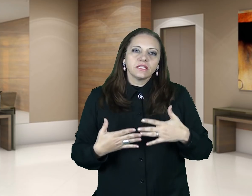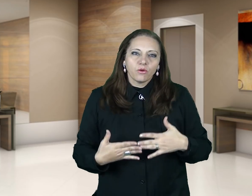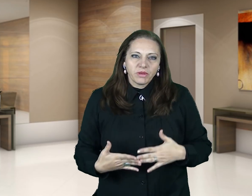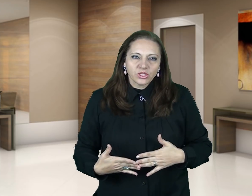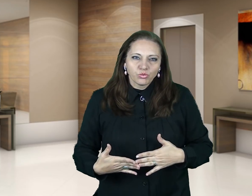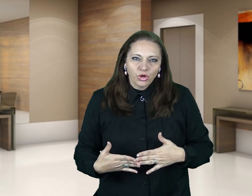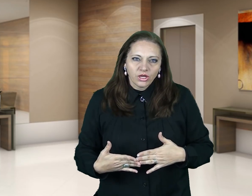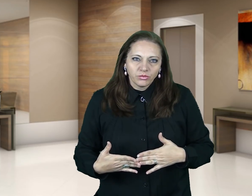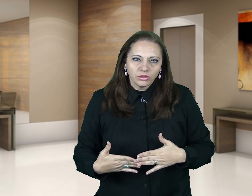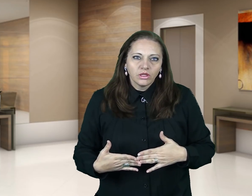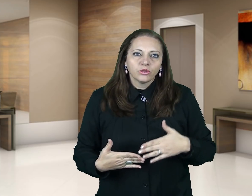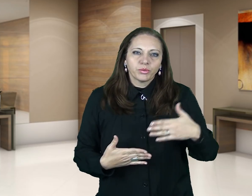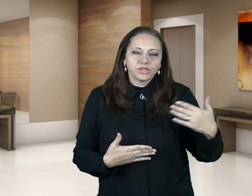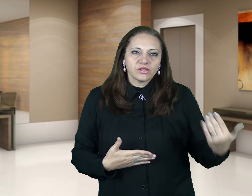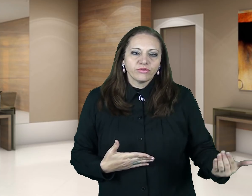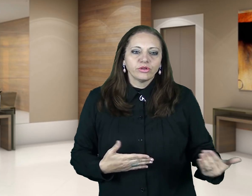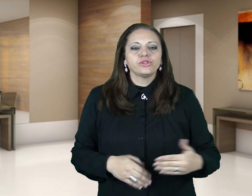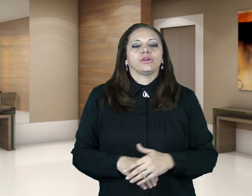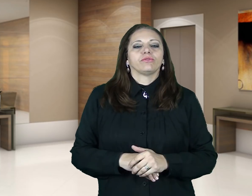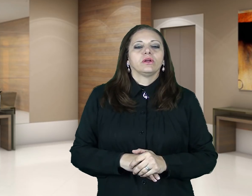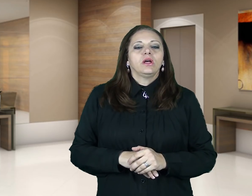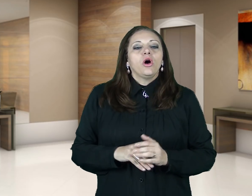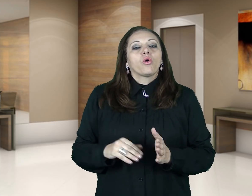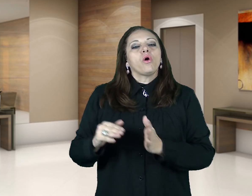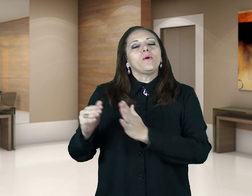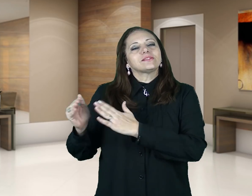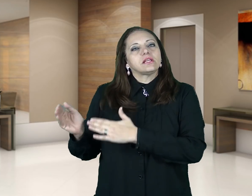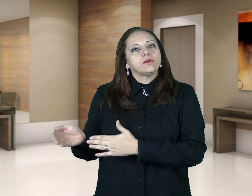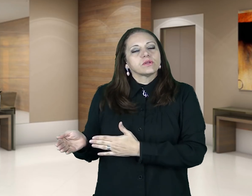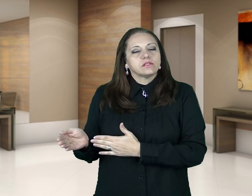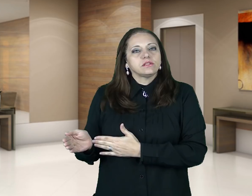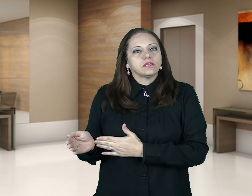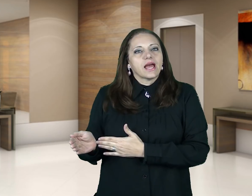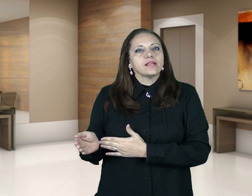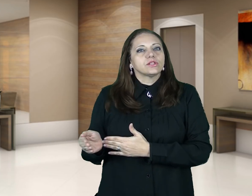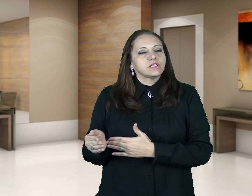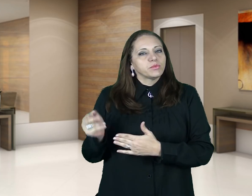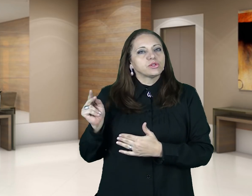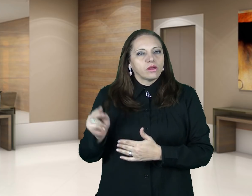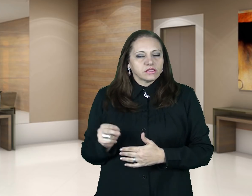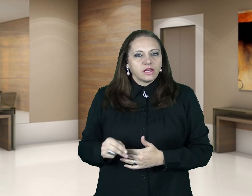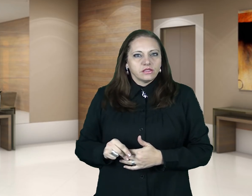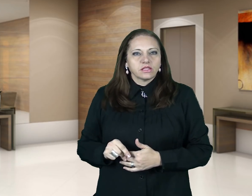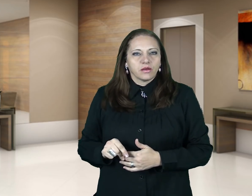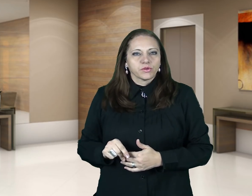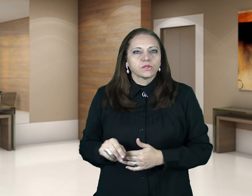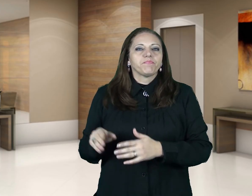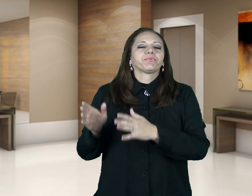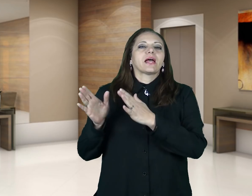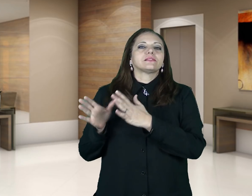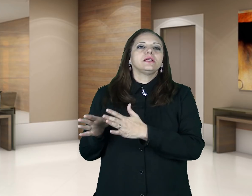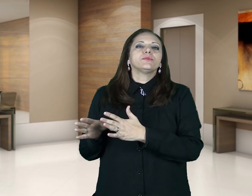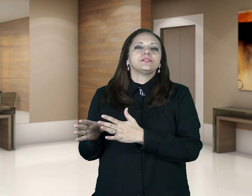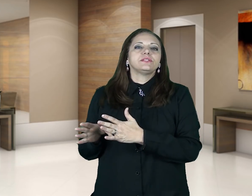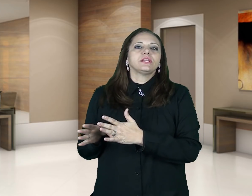ao mesmo ramo no processo evolutivo. Com as línguas de sinais, nós temos dois grandes ramos: as línguas de